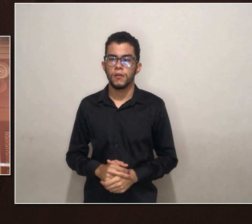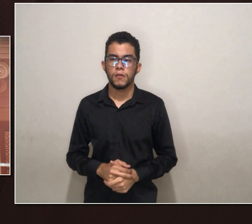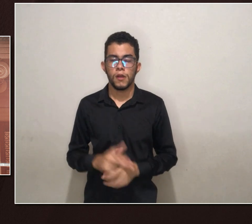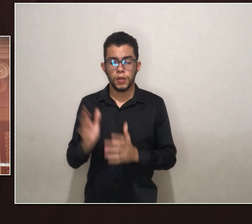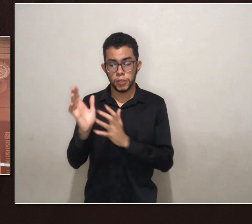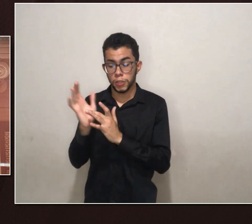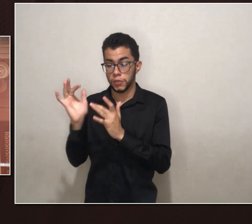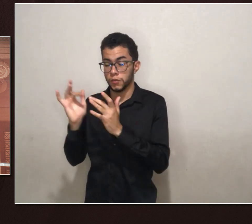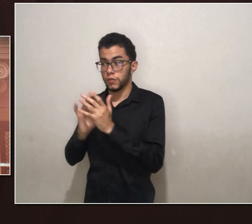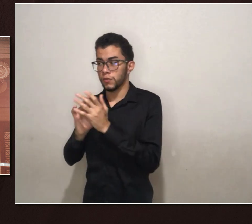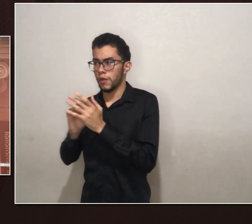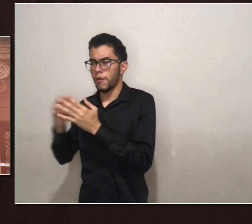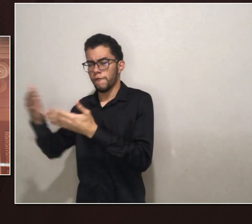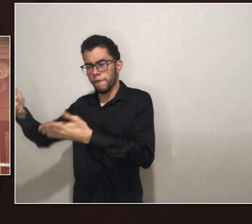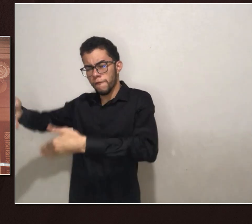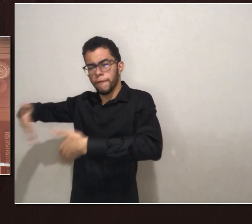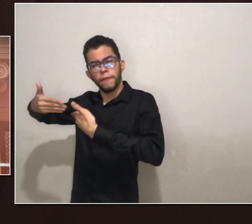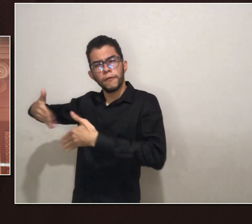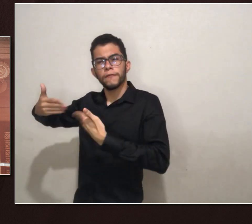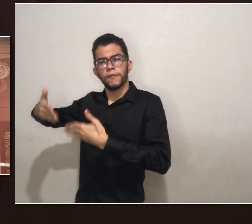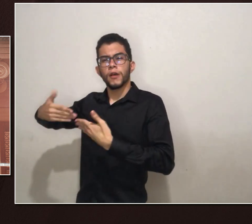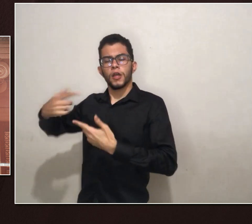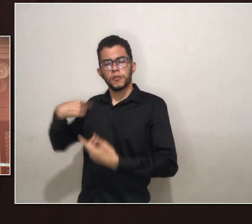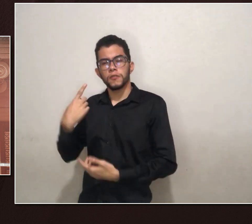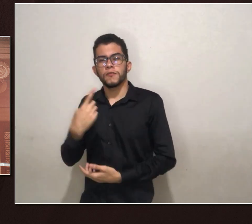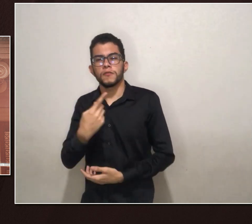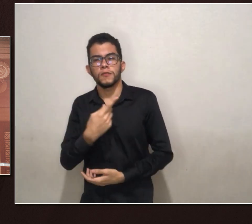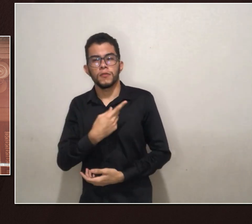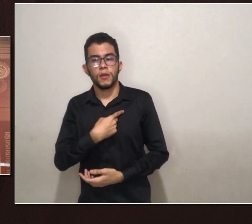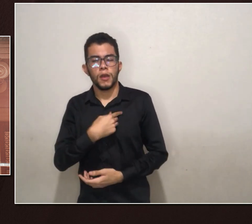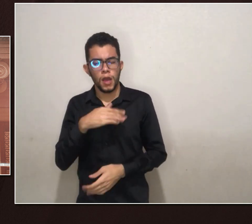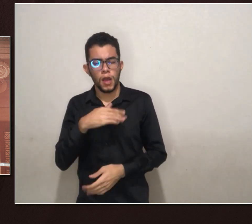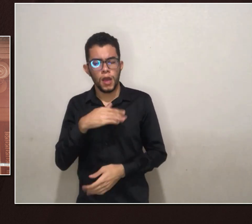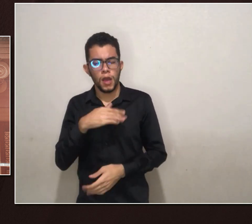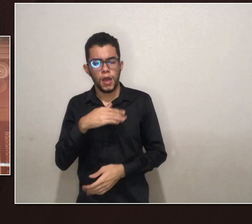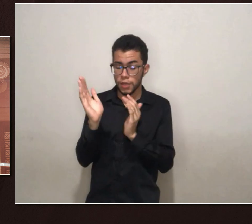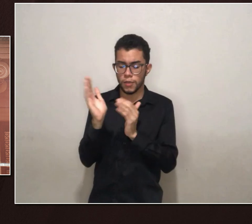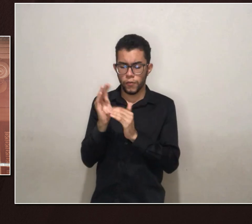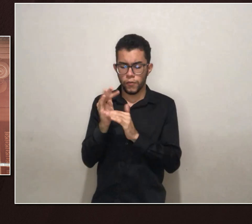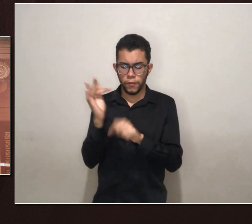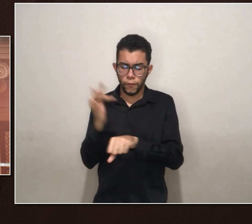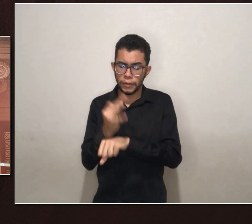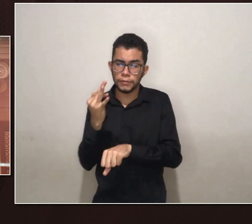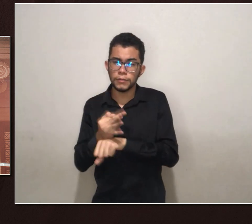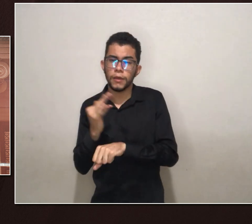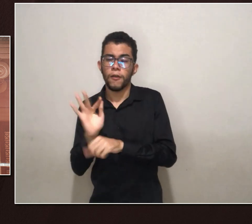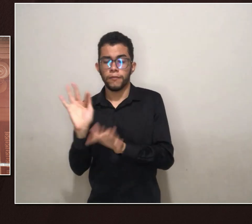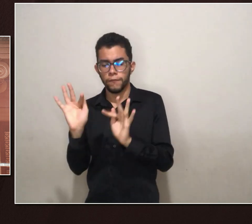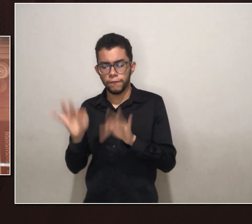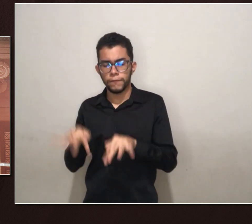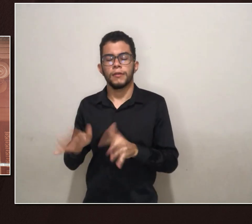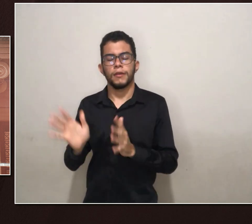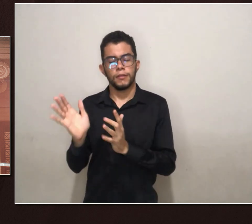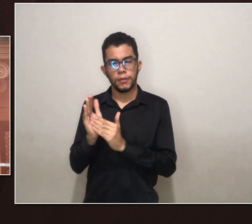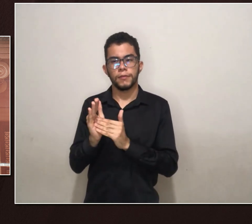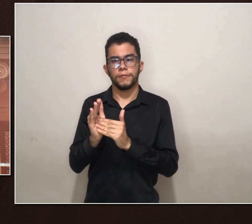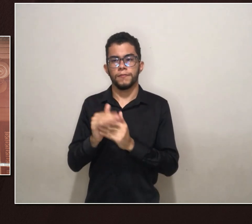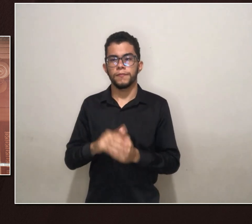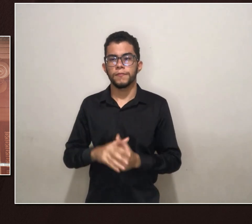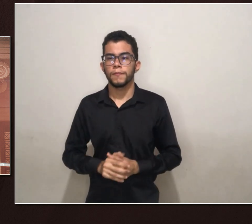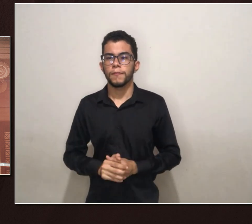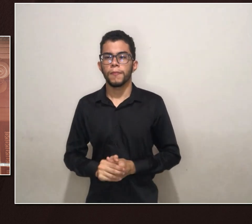vamos até o fim, como o Senhor foi até o fim, né, na sua luta, né, e no fim ele obteve a